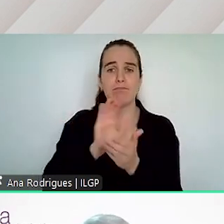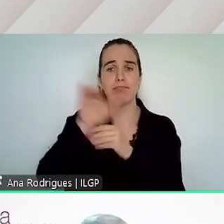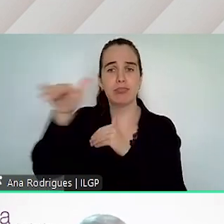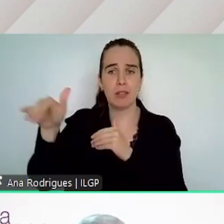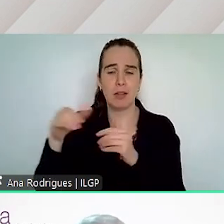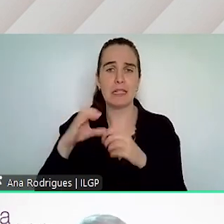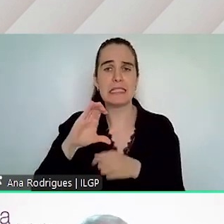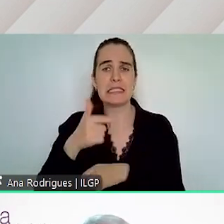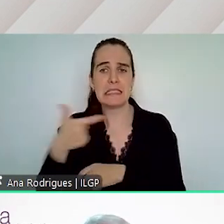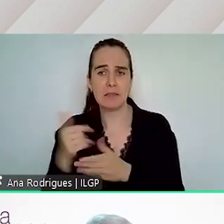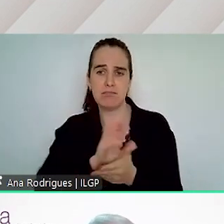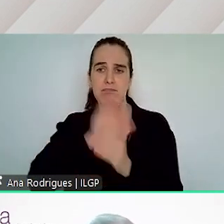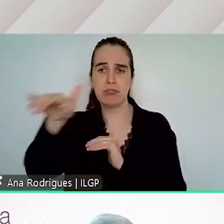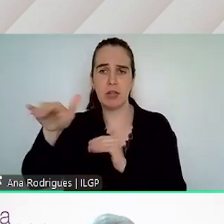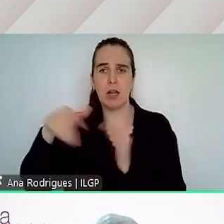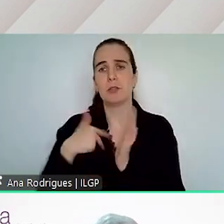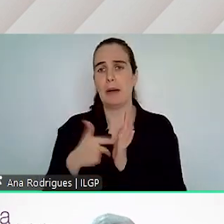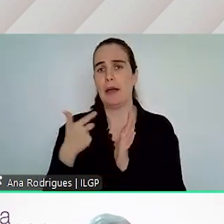das famosas